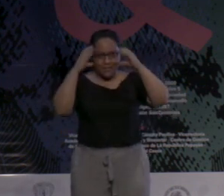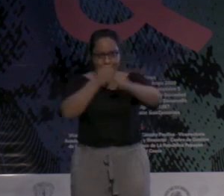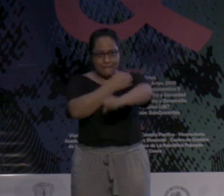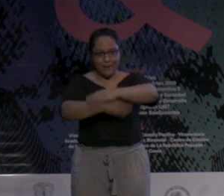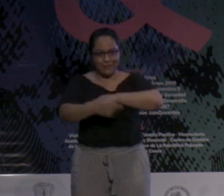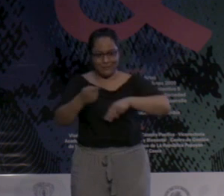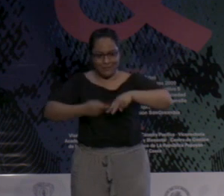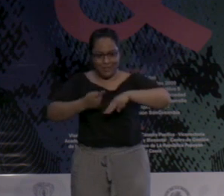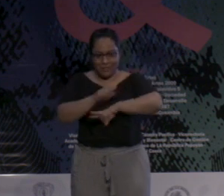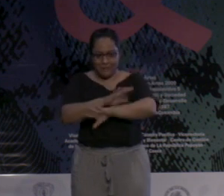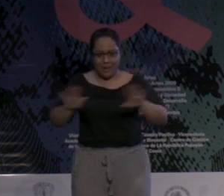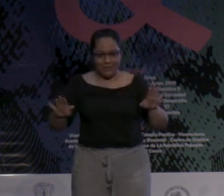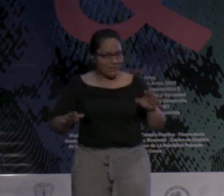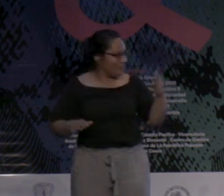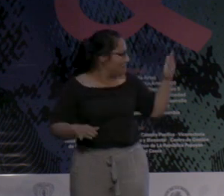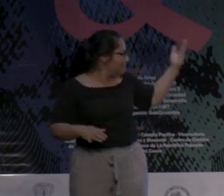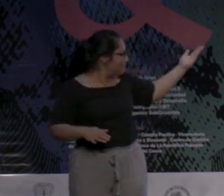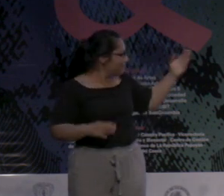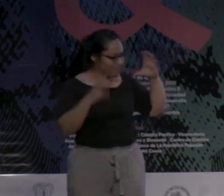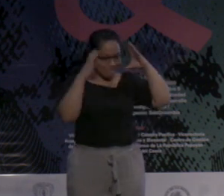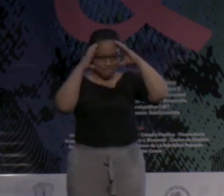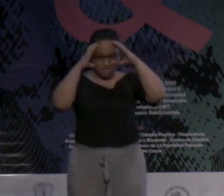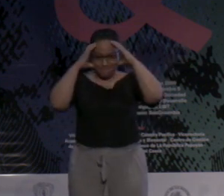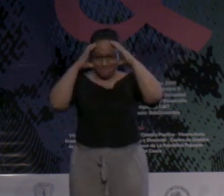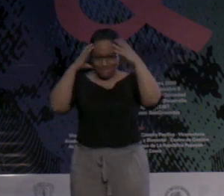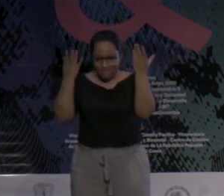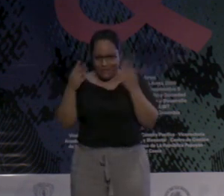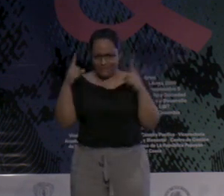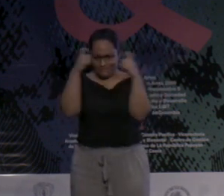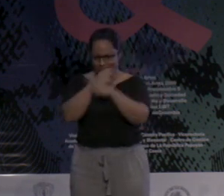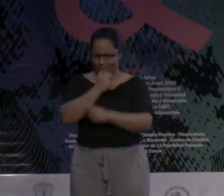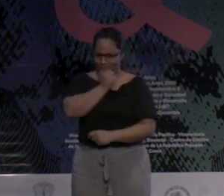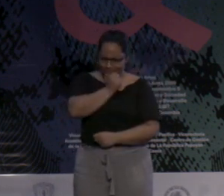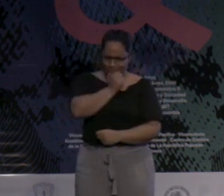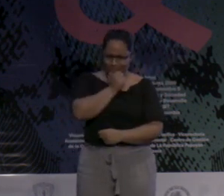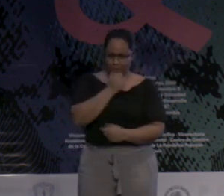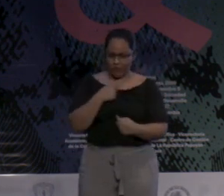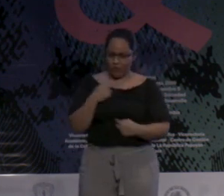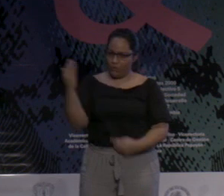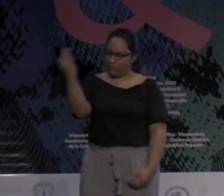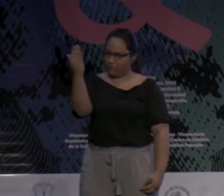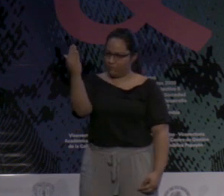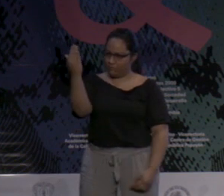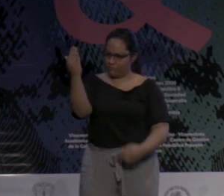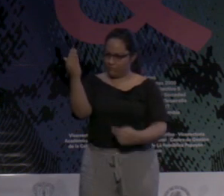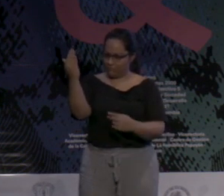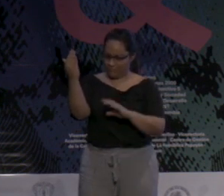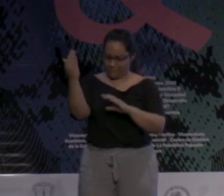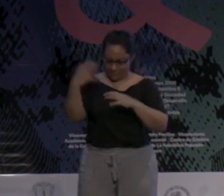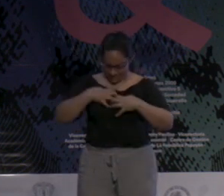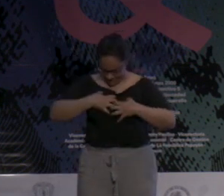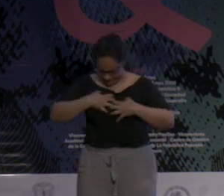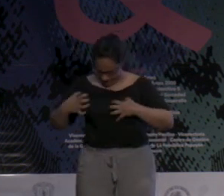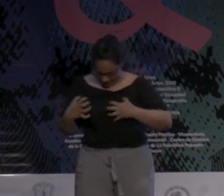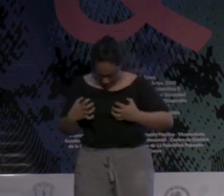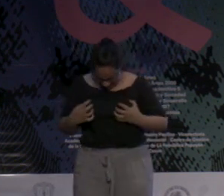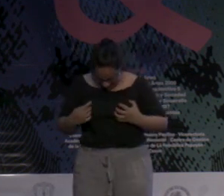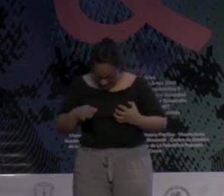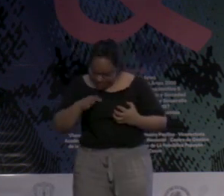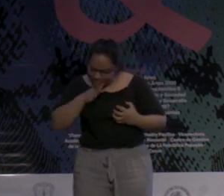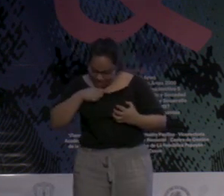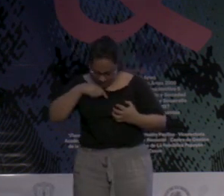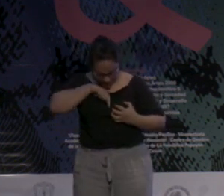brazos y piernas, que salen directamente de la cabeza. Si lo pensamos bien, cuando yo me miro desde adentro, ¿quién soy yo? Y